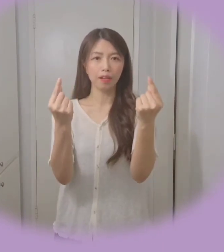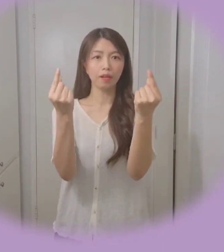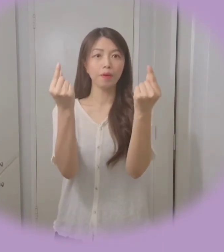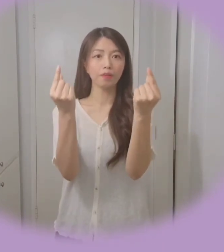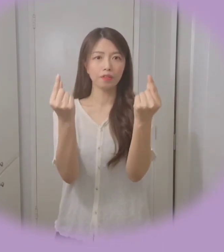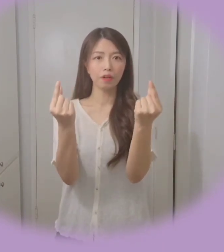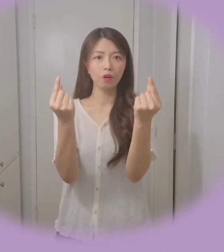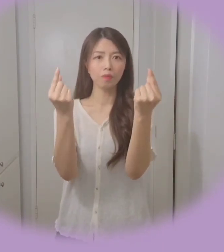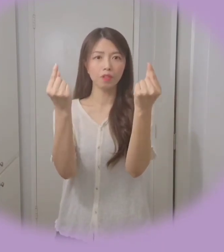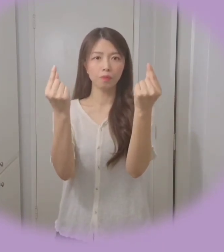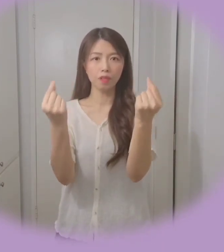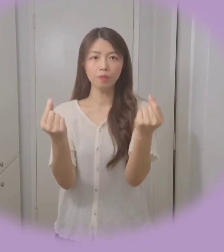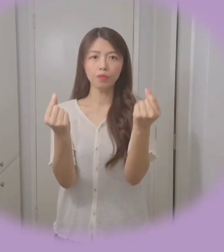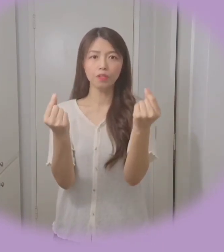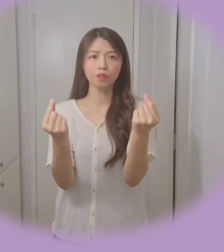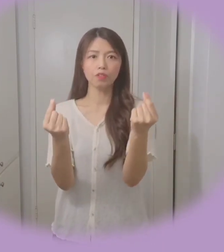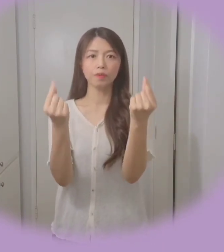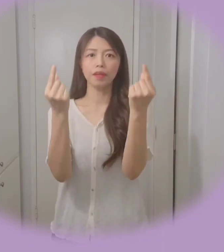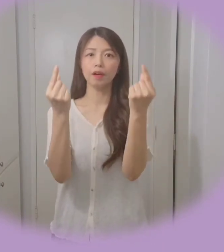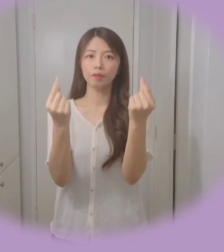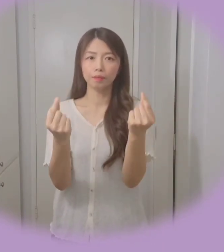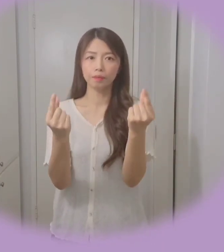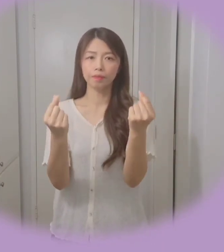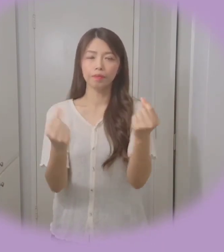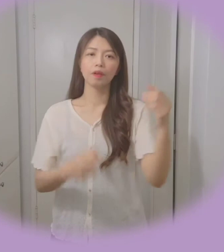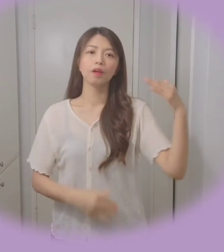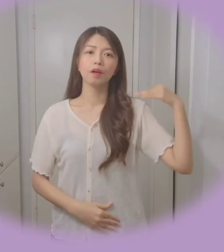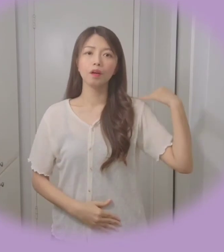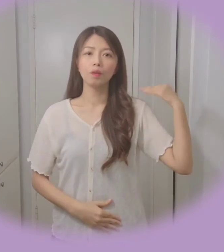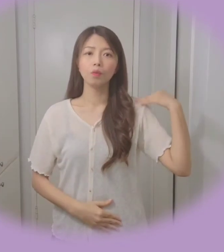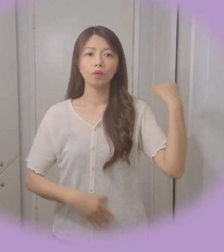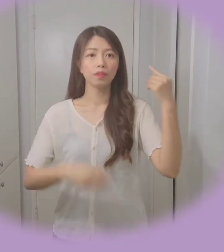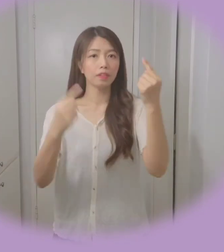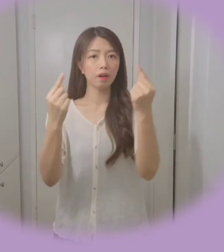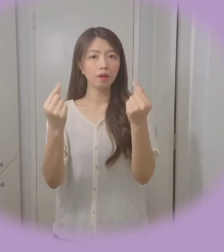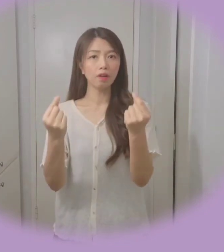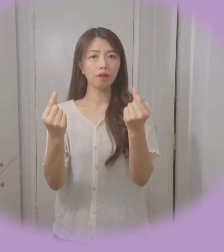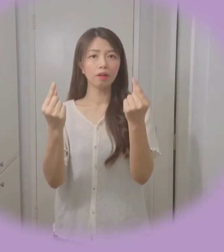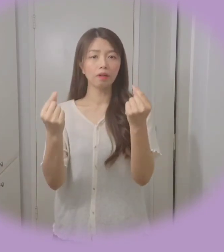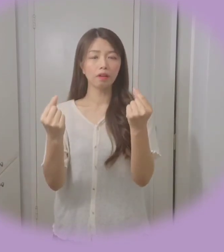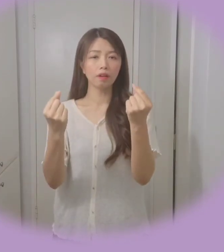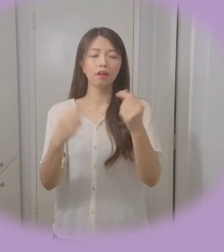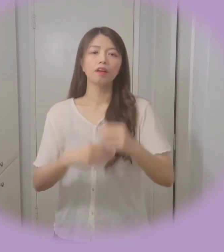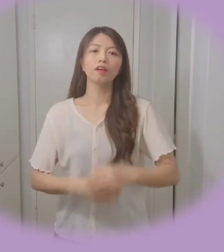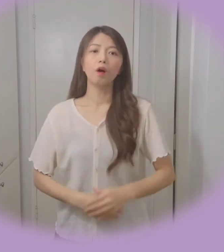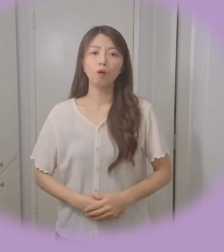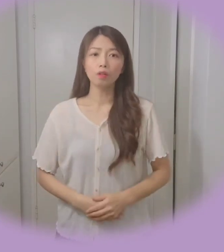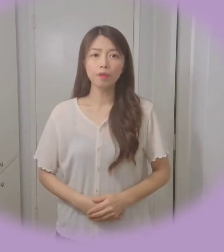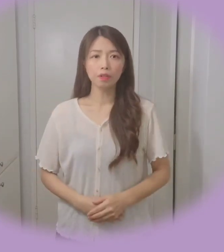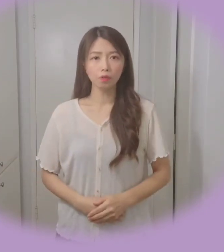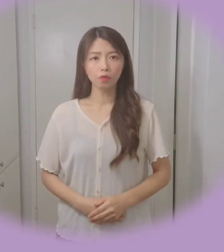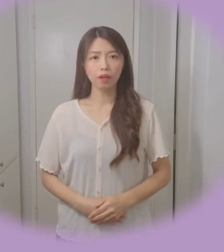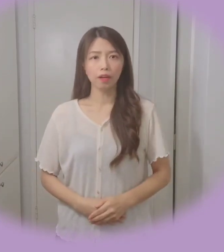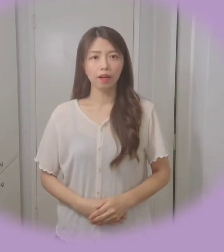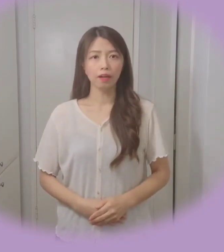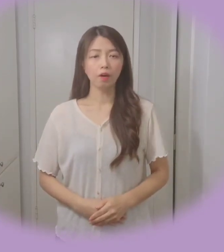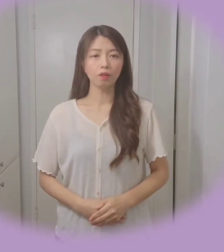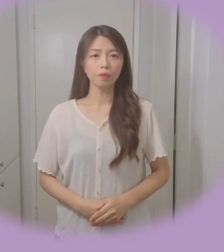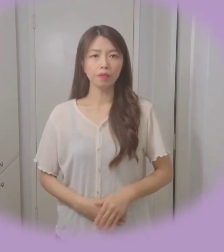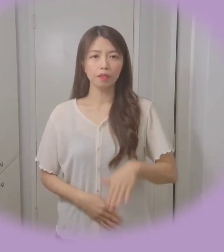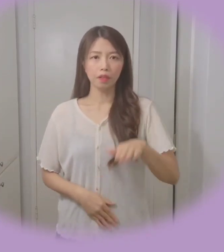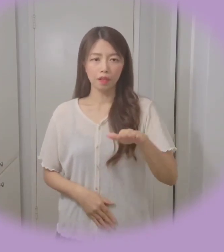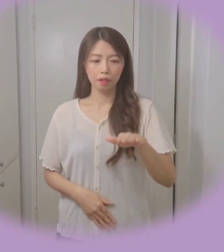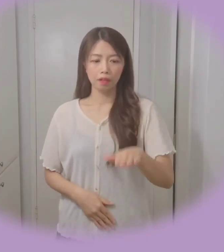뭐뭐처럼 아까 배웠죠? 엄지검지를 부딪혀 주시면 돼요. 모른 척 걸음을